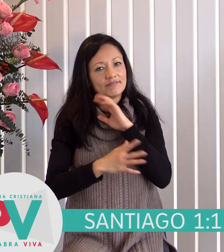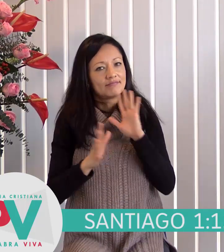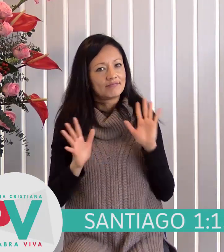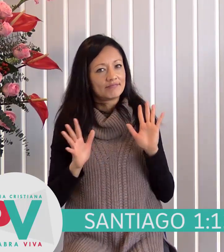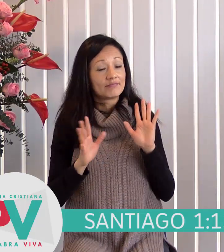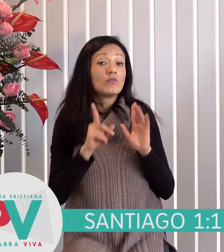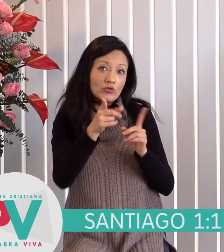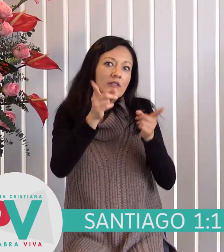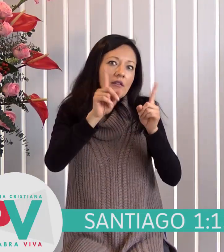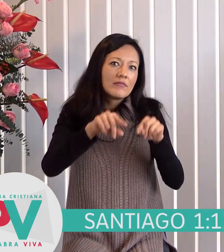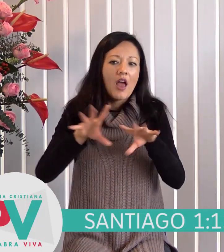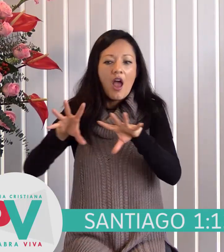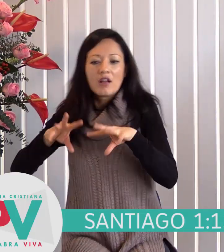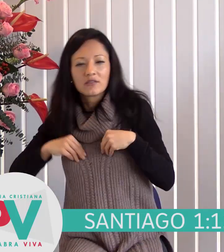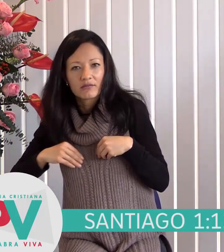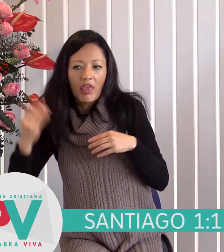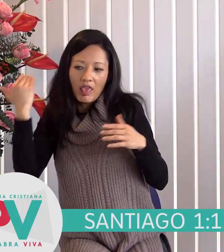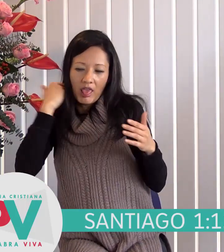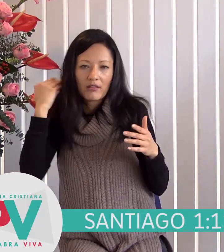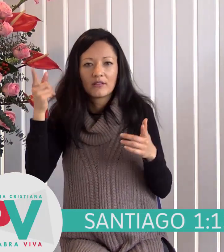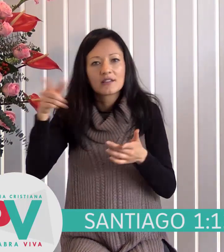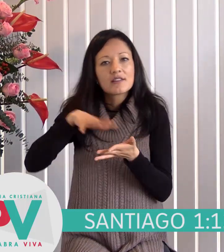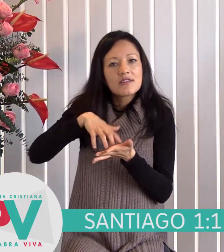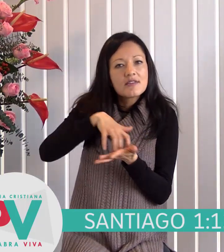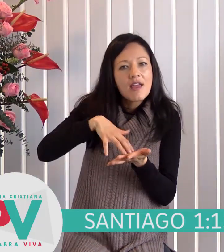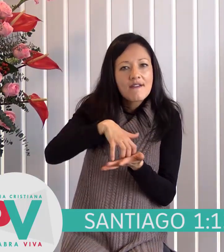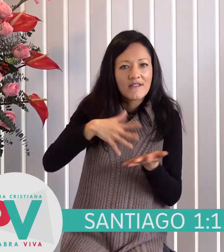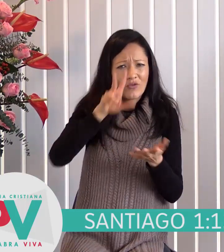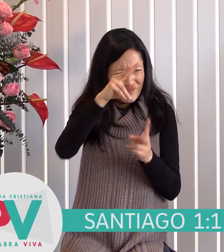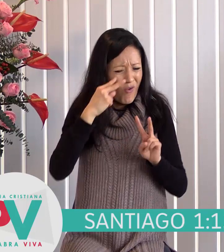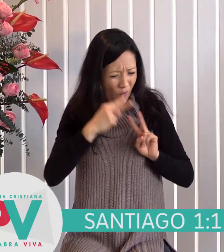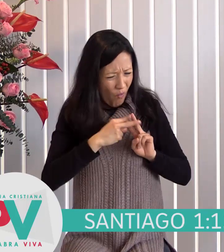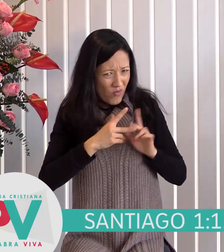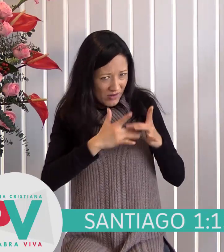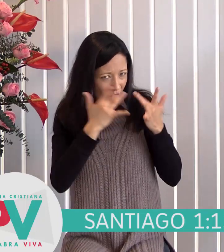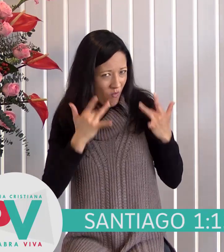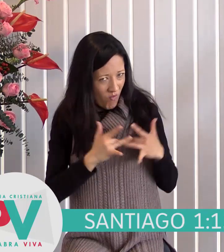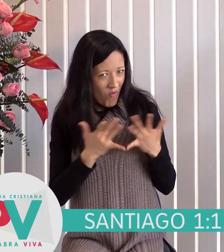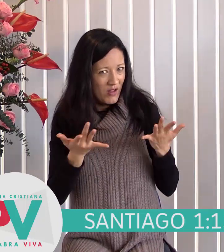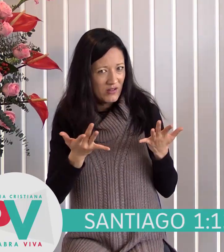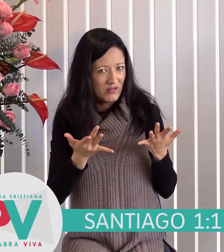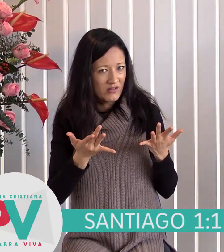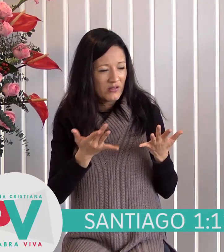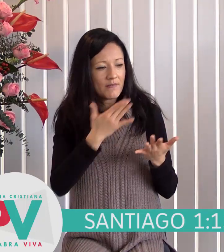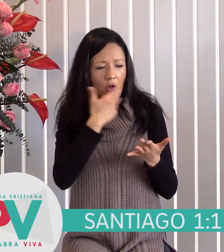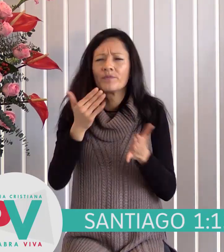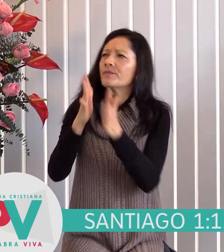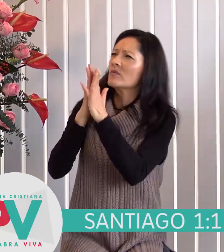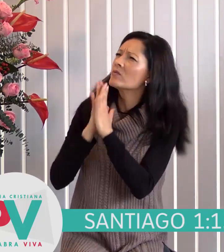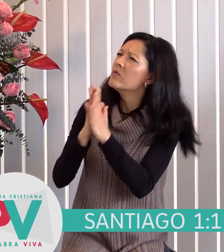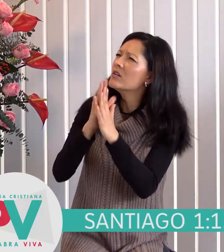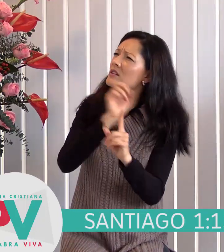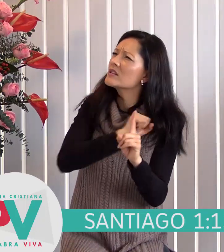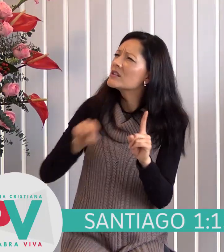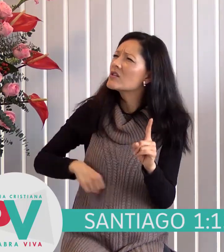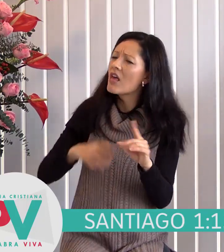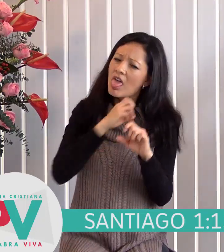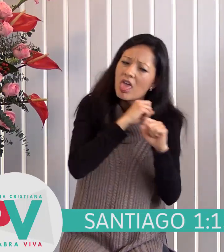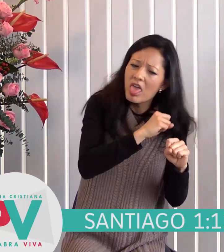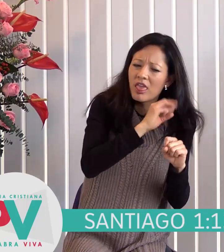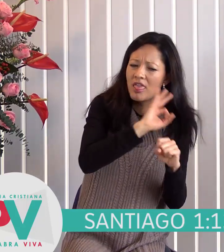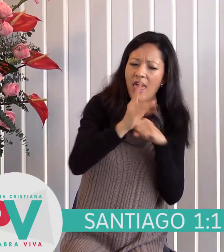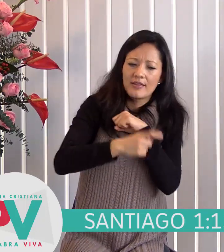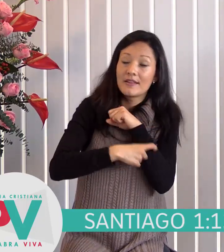Pero no se meta usted tampoco de cabeza, no es que su debilidad, no se conoce usted, entonces órele, Señor, no me metas en